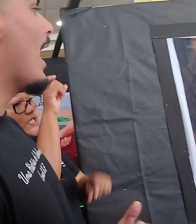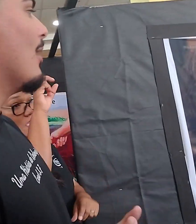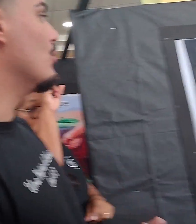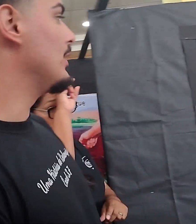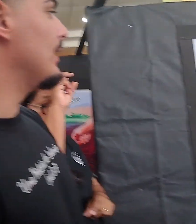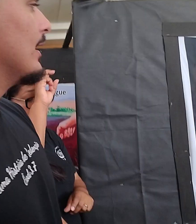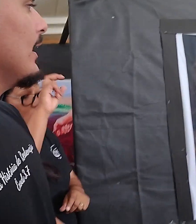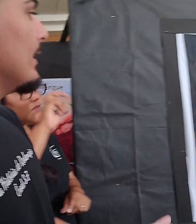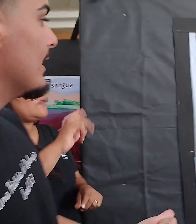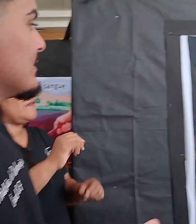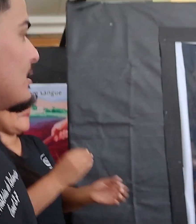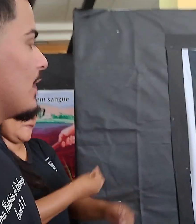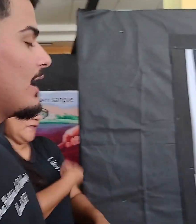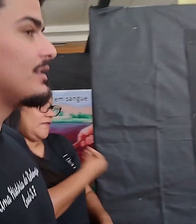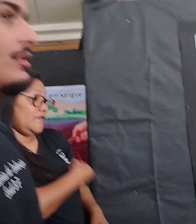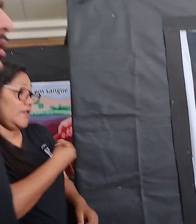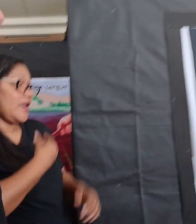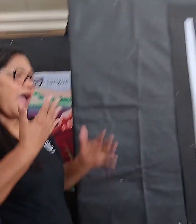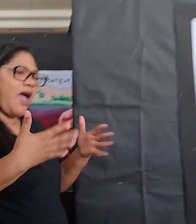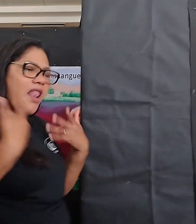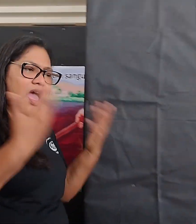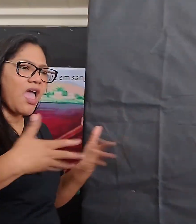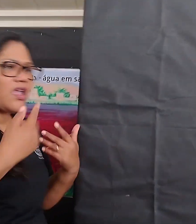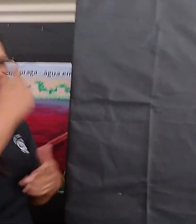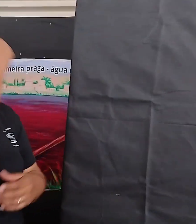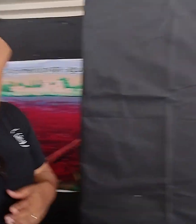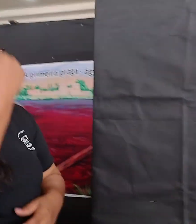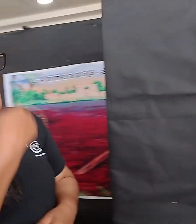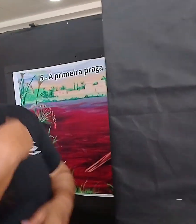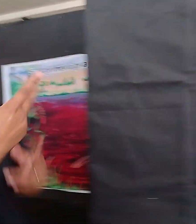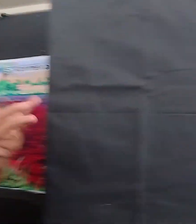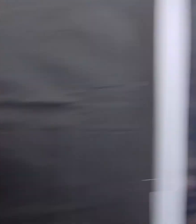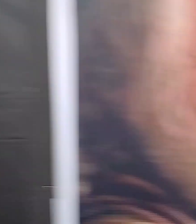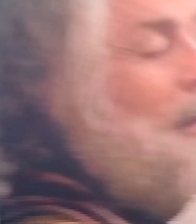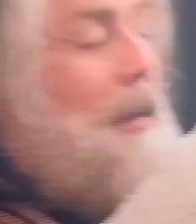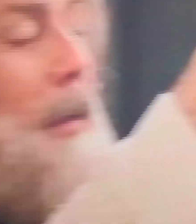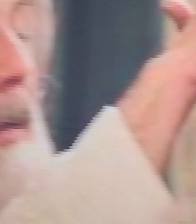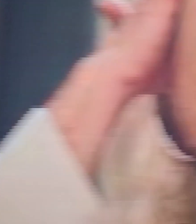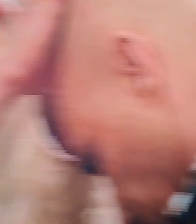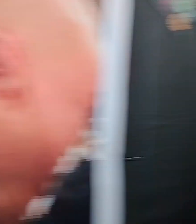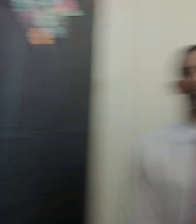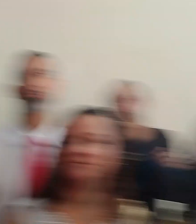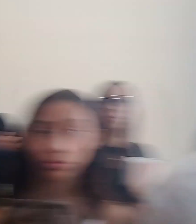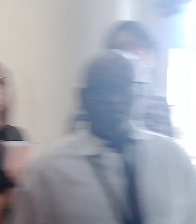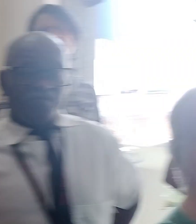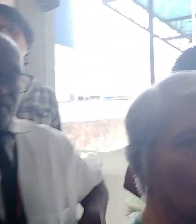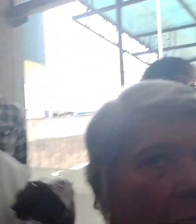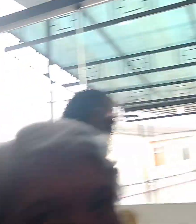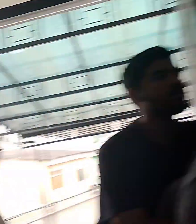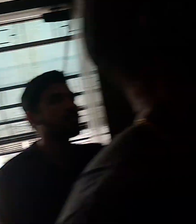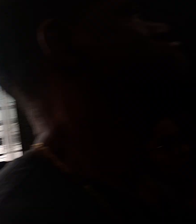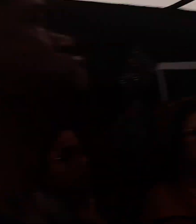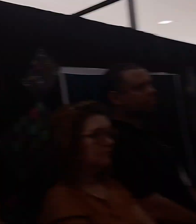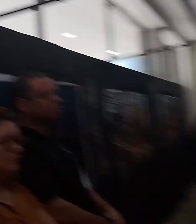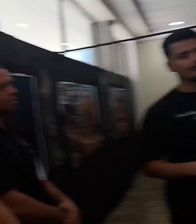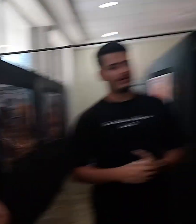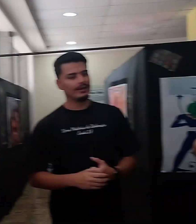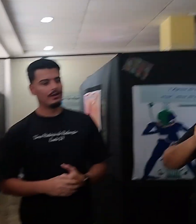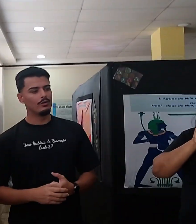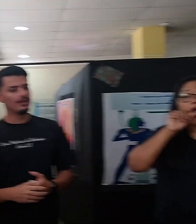extrema harmonia. Nessa imagem, nós conseguimos observar Jacó abençoando ali um dos